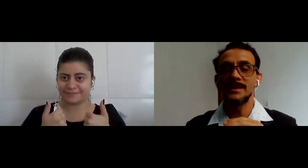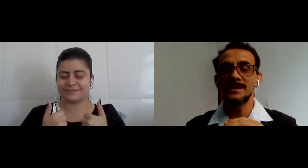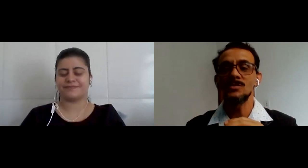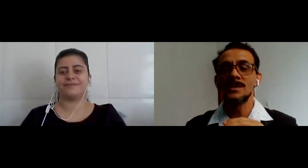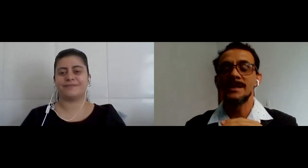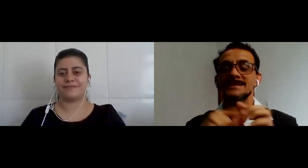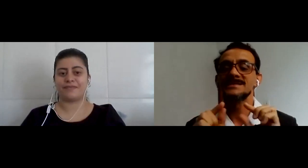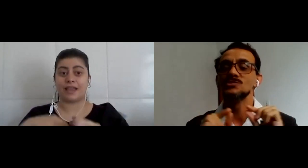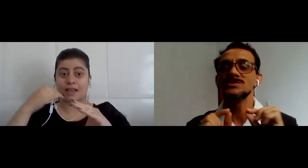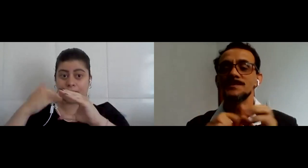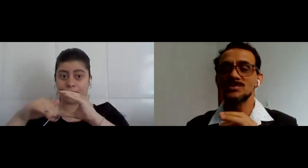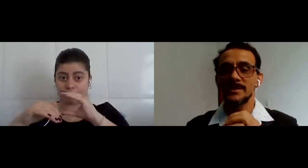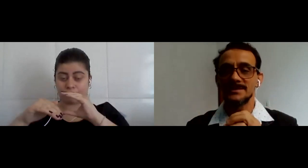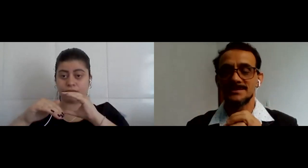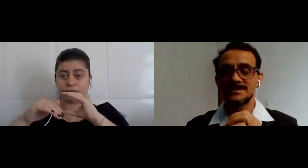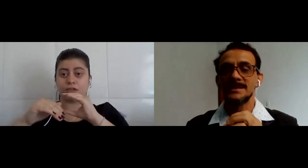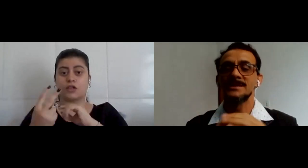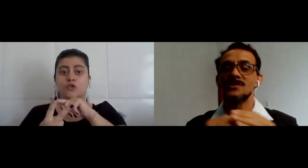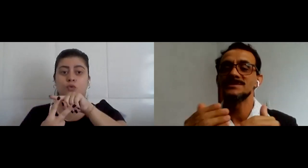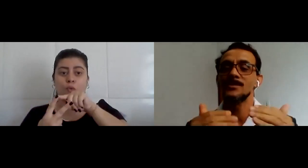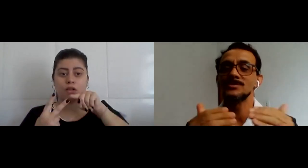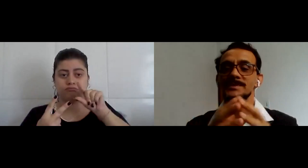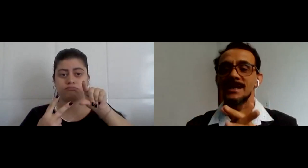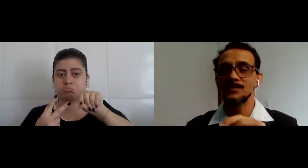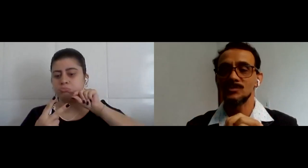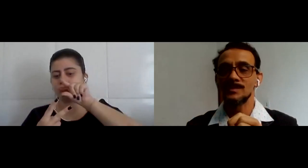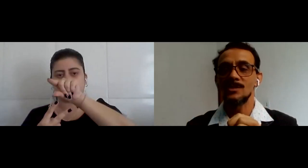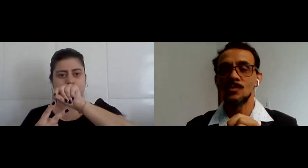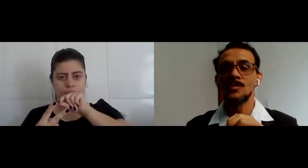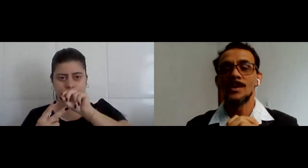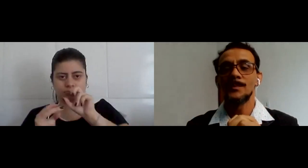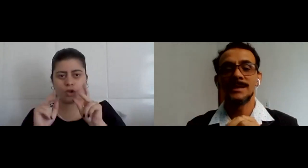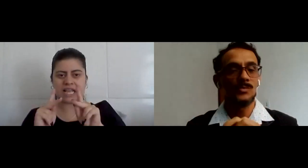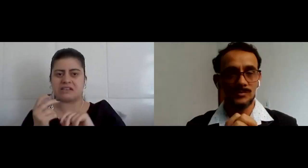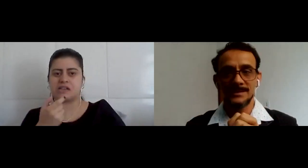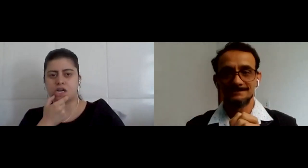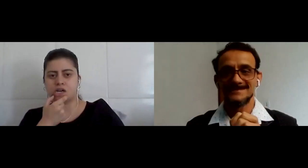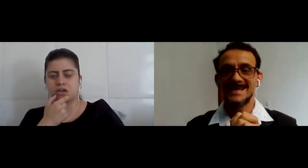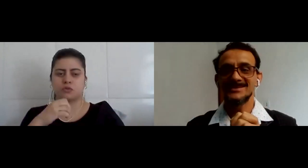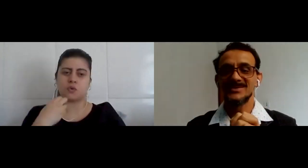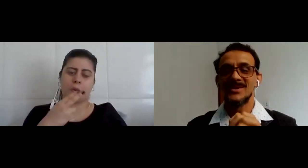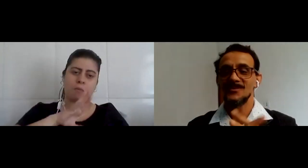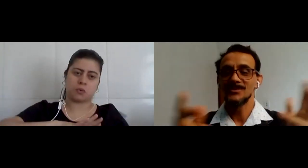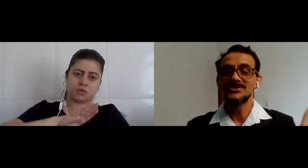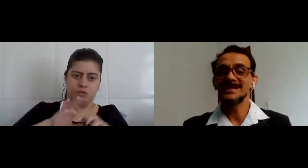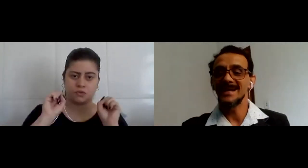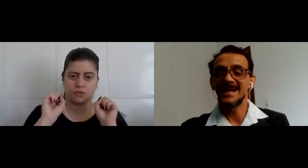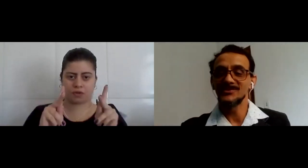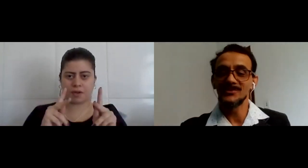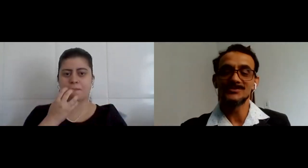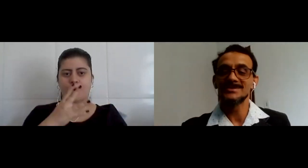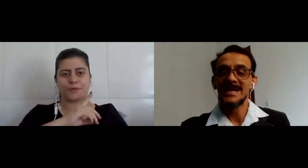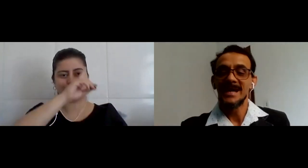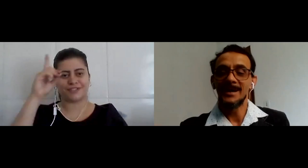por e-mail essas duas opções. Então você pode optar por uma ou pela outra, certo? Bom dia